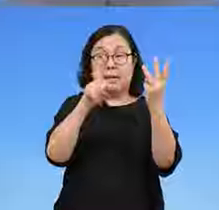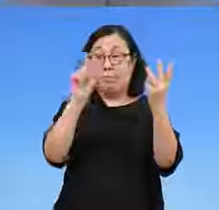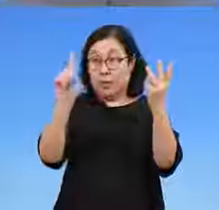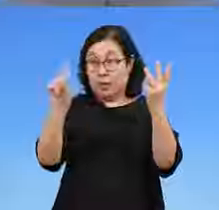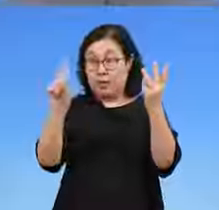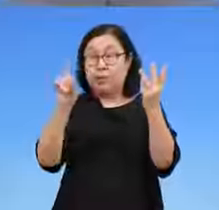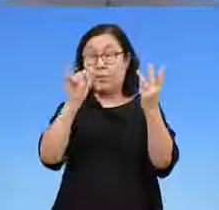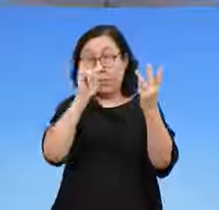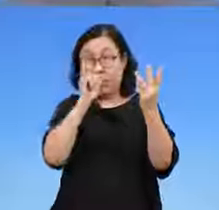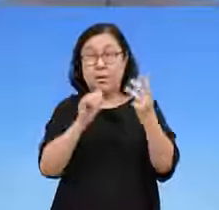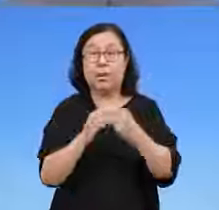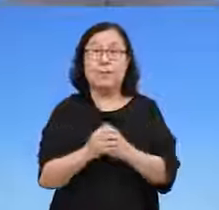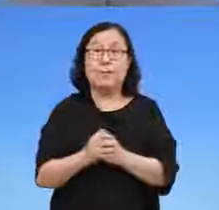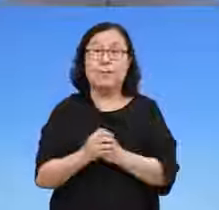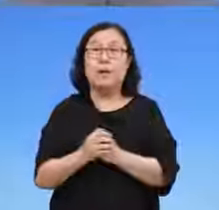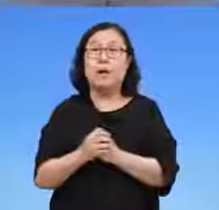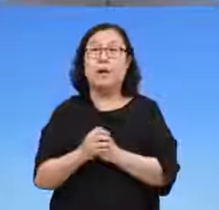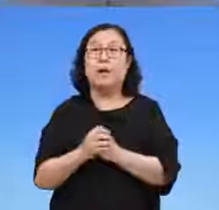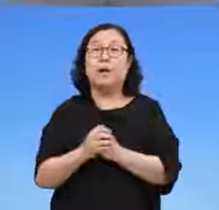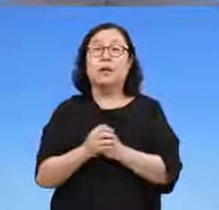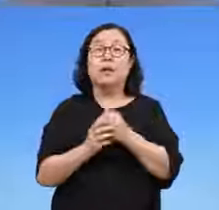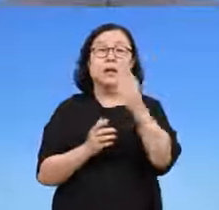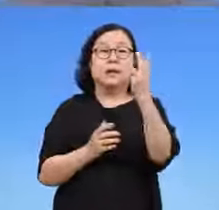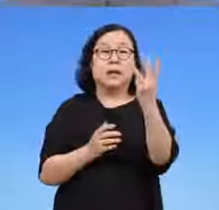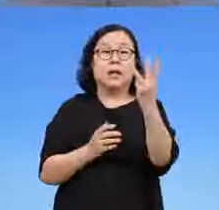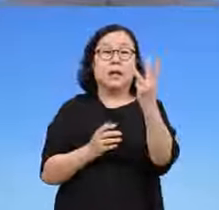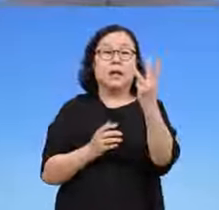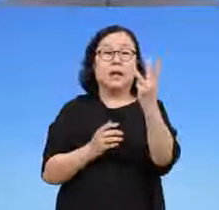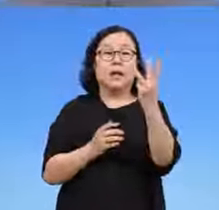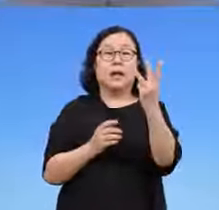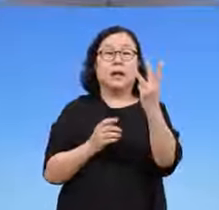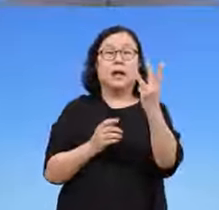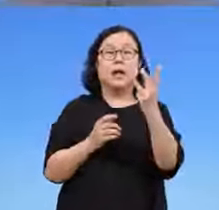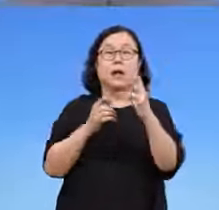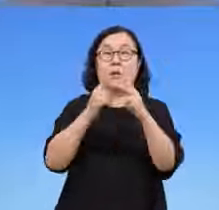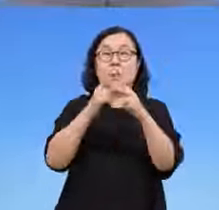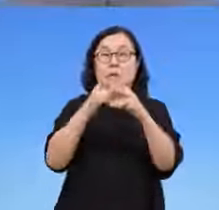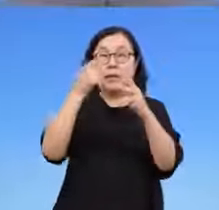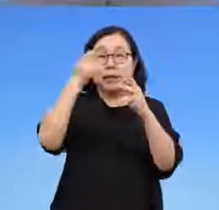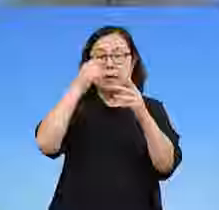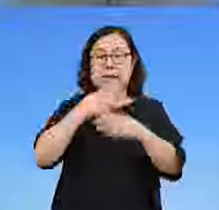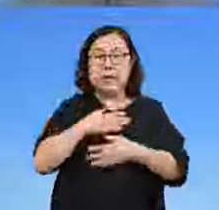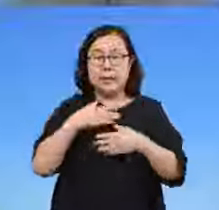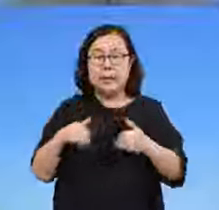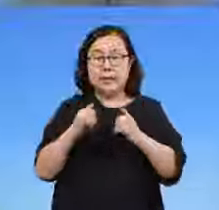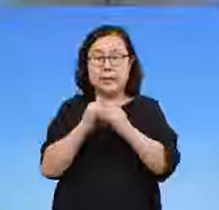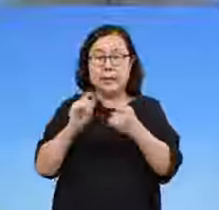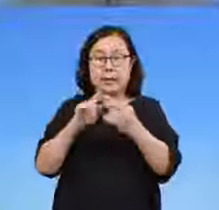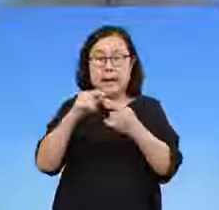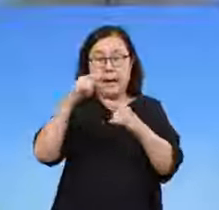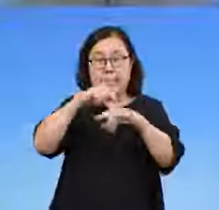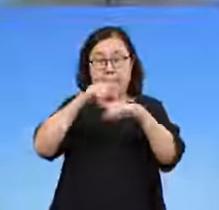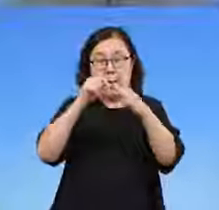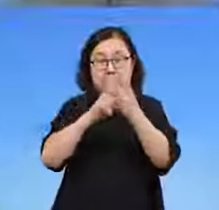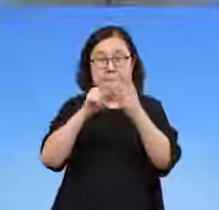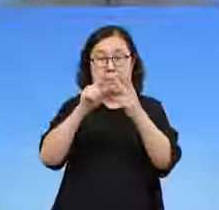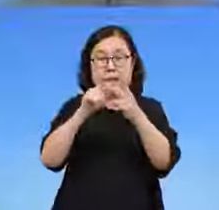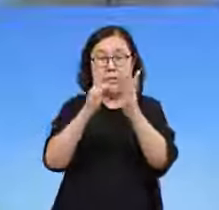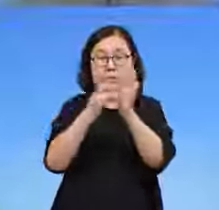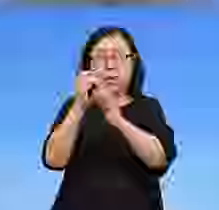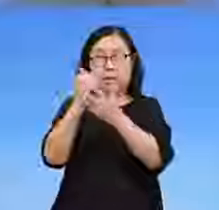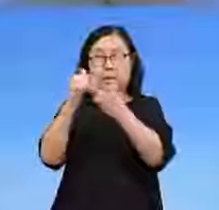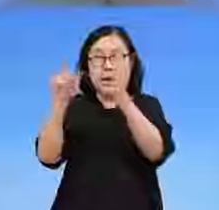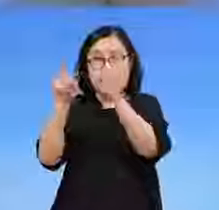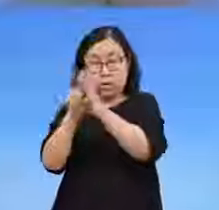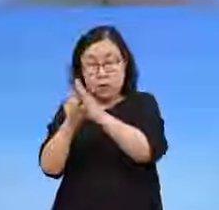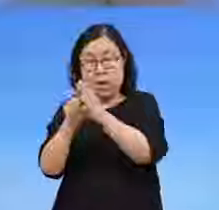뭐 이런 게 있잖아요. 여러분, 우리 개개인이 이 3가지 삼각들, 약자에 대한 긍휼한 마음 하나, 둘째 예수님에 대한 신뢰, 셋째